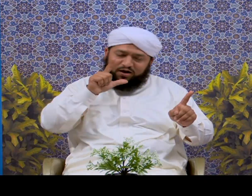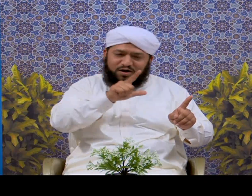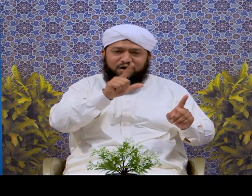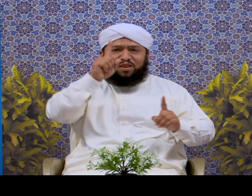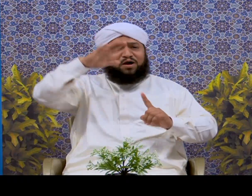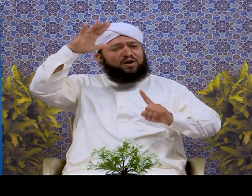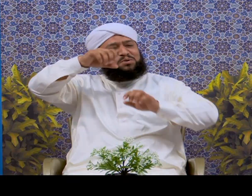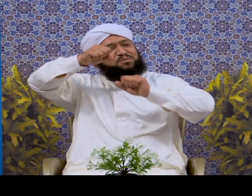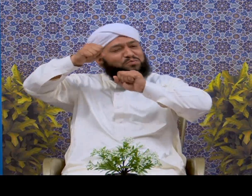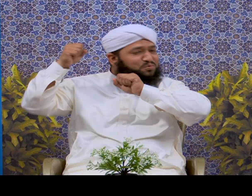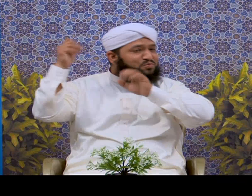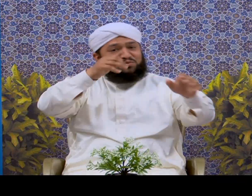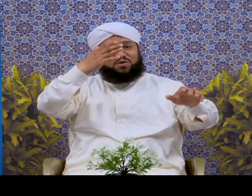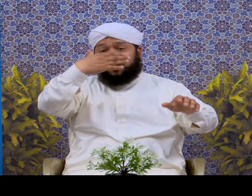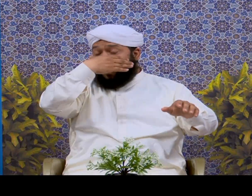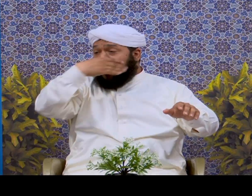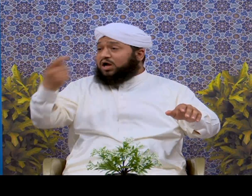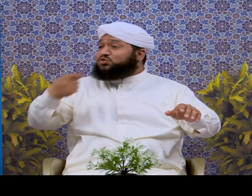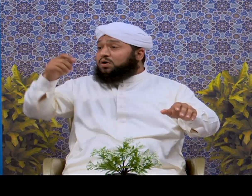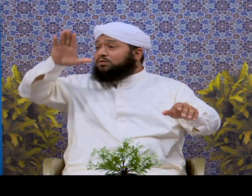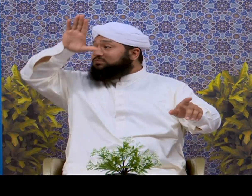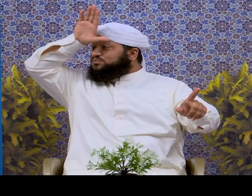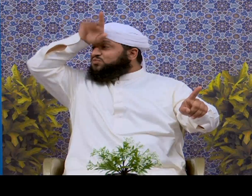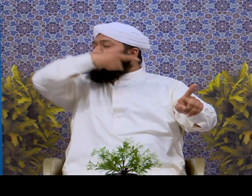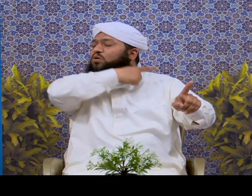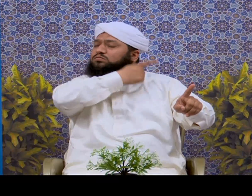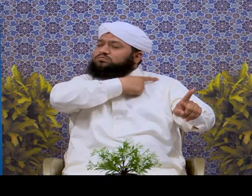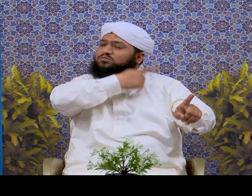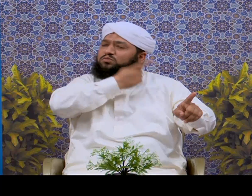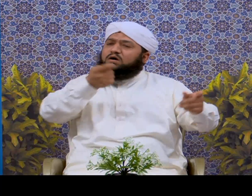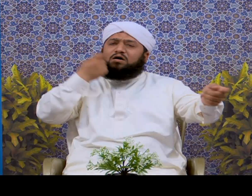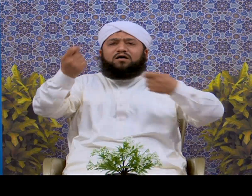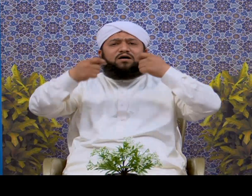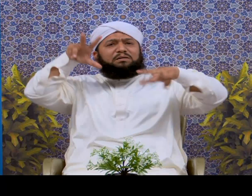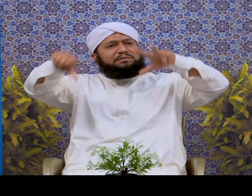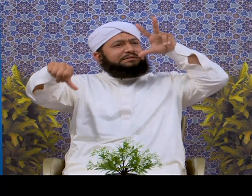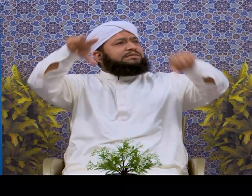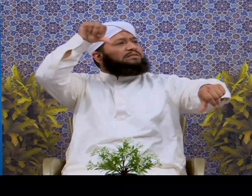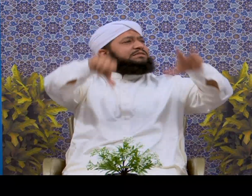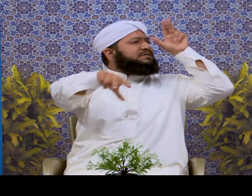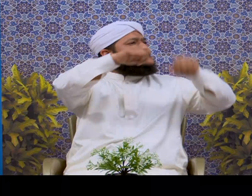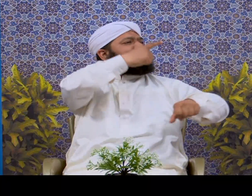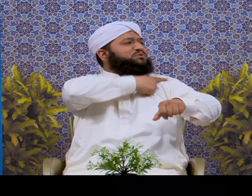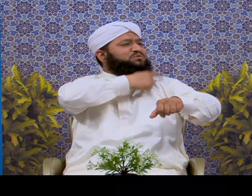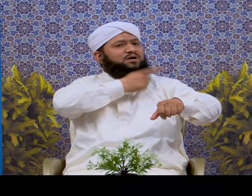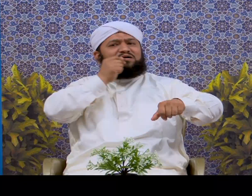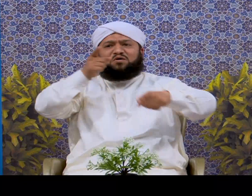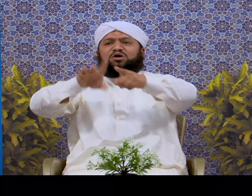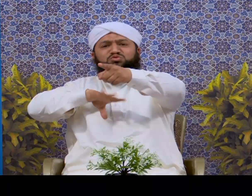وسعت دیکھیے۔ ڈاکوؤں کا سردار جو گناہوں میں ڈوبا ہوا تھا، بندوں کے حقوق پامال کرتا تھا، لوگوں کو نقصان